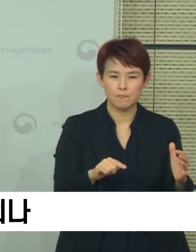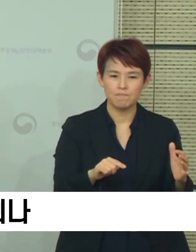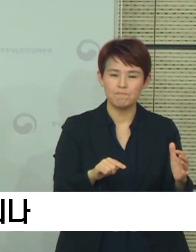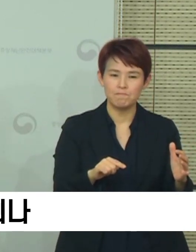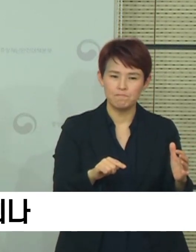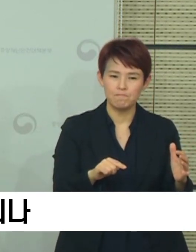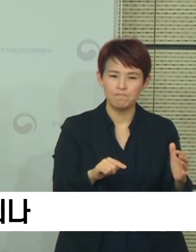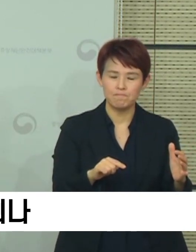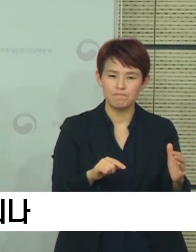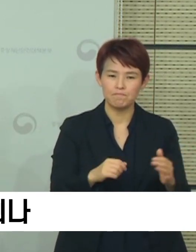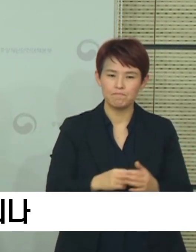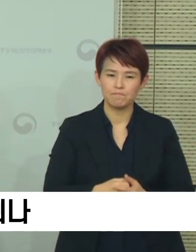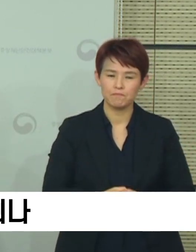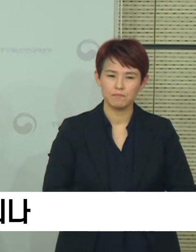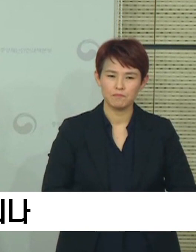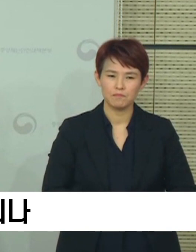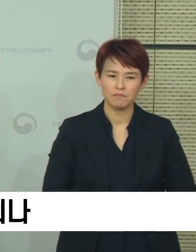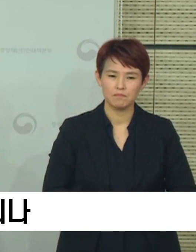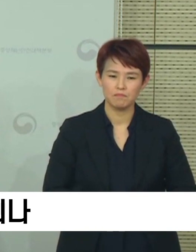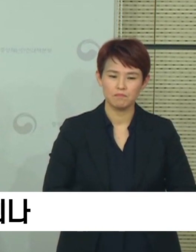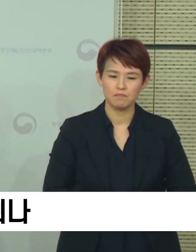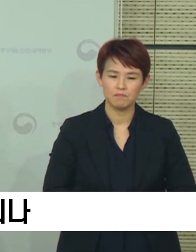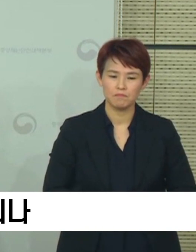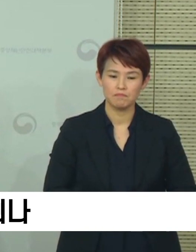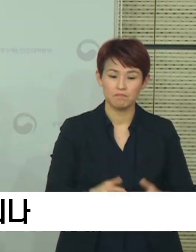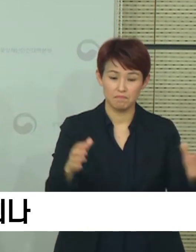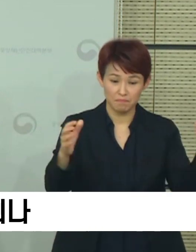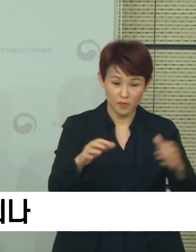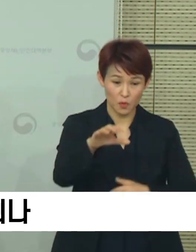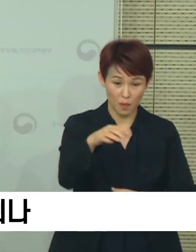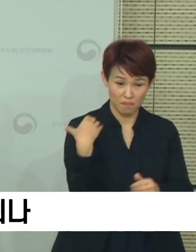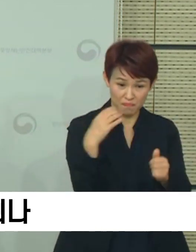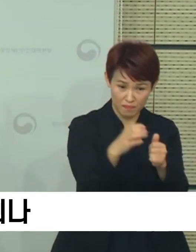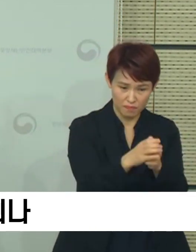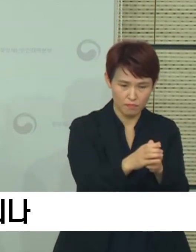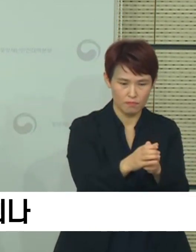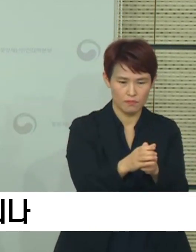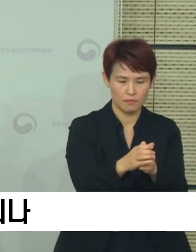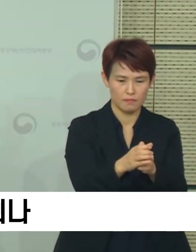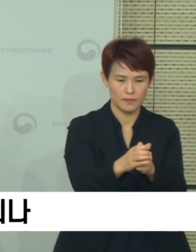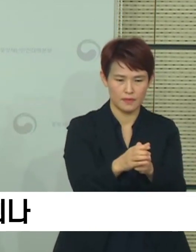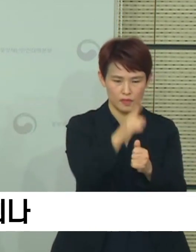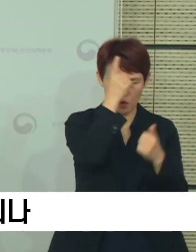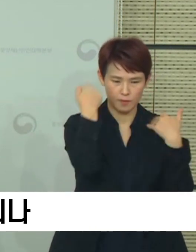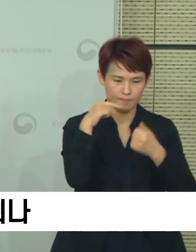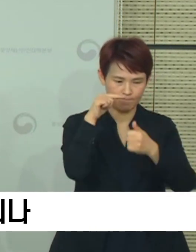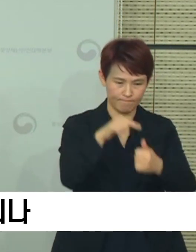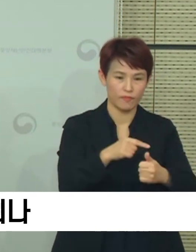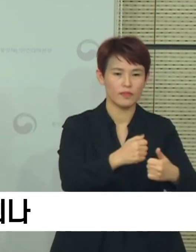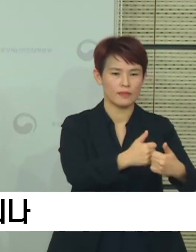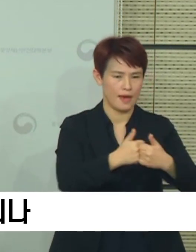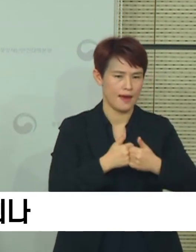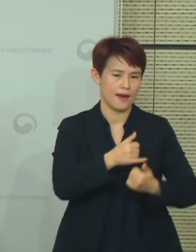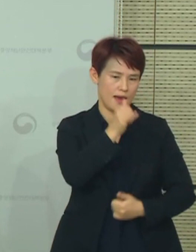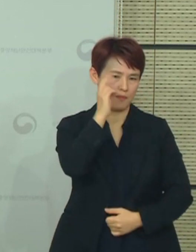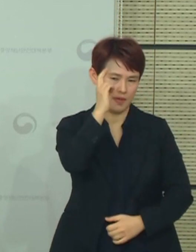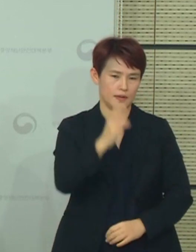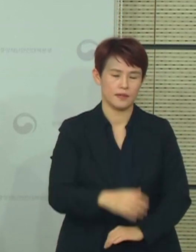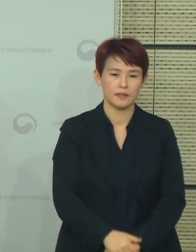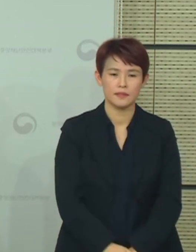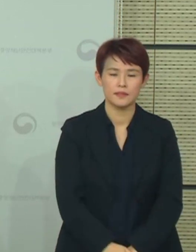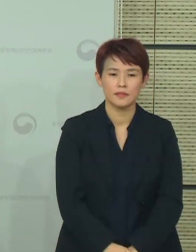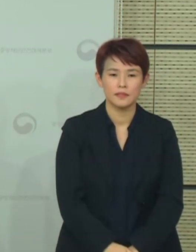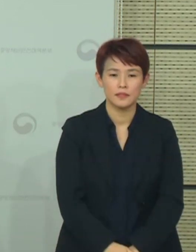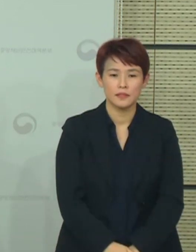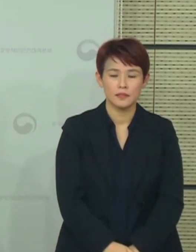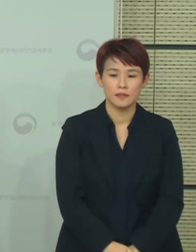관련돼서 그 집회를 주관하는 측에서 이러한 지침에 따라서 적절히 행동할 것으로 기대를 하고 있습니다. 그